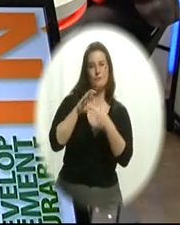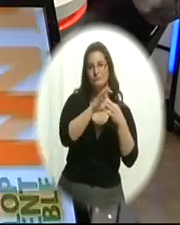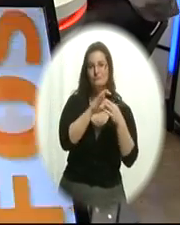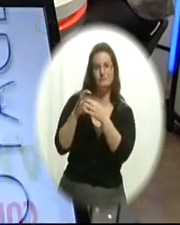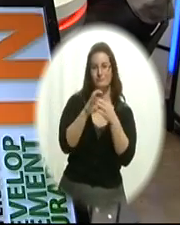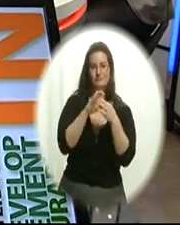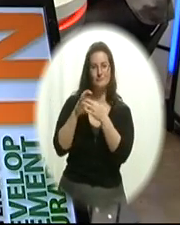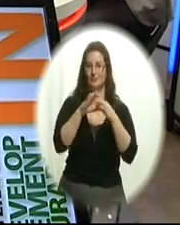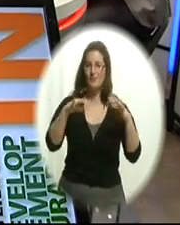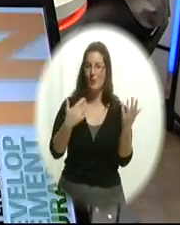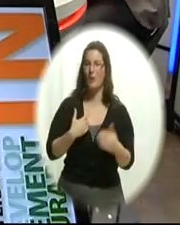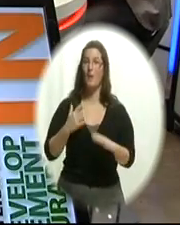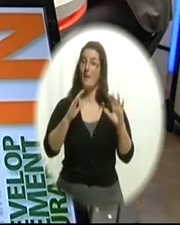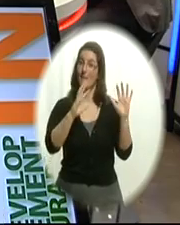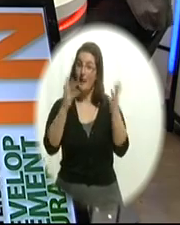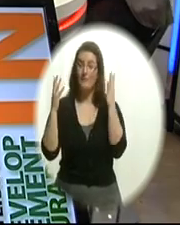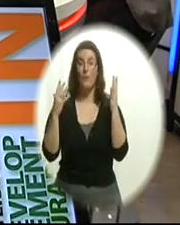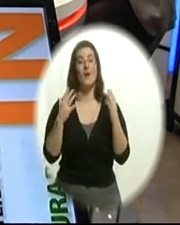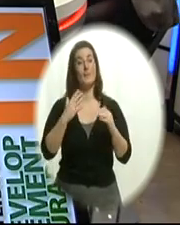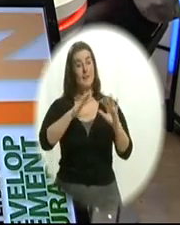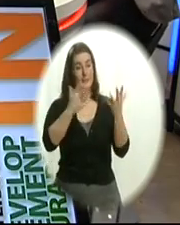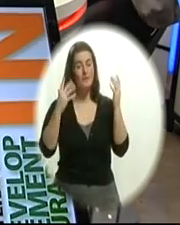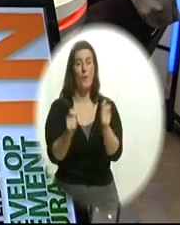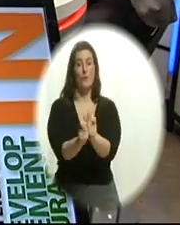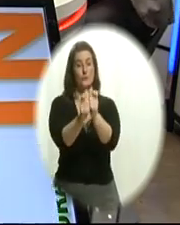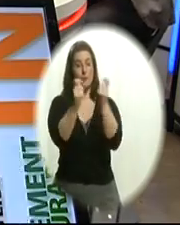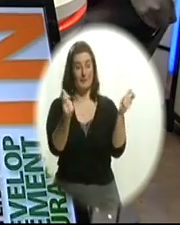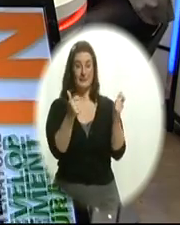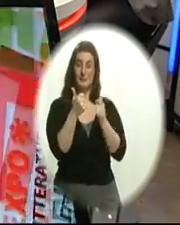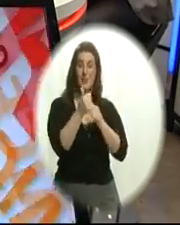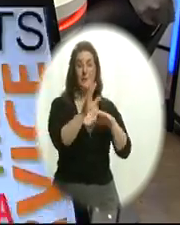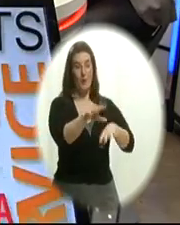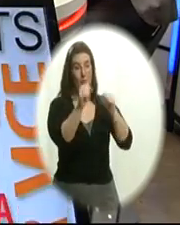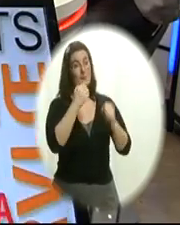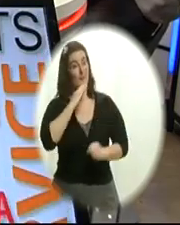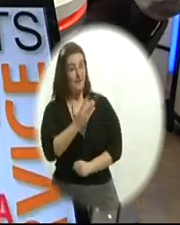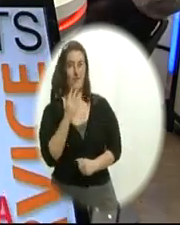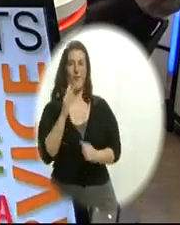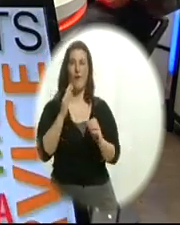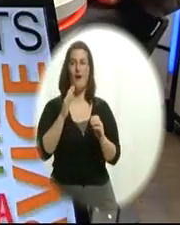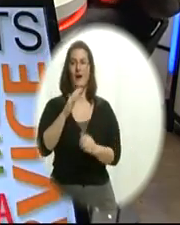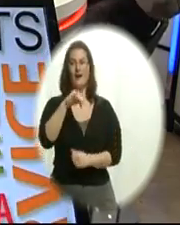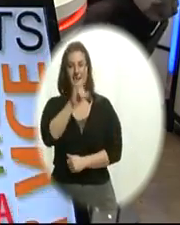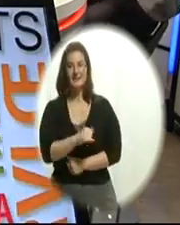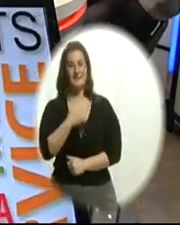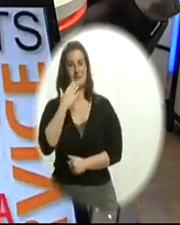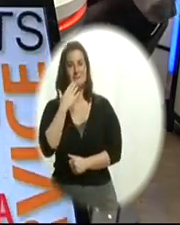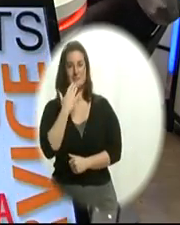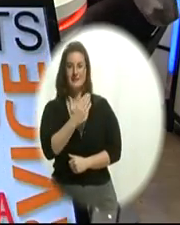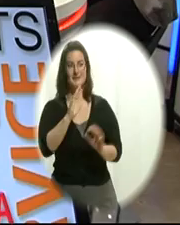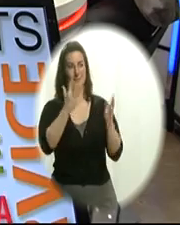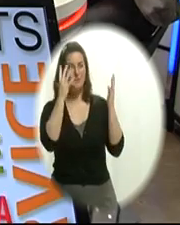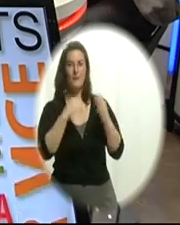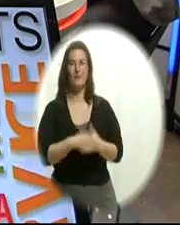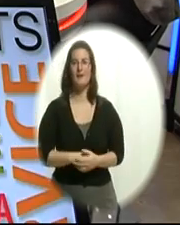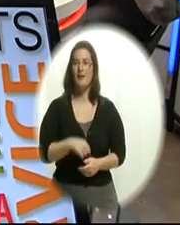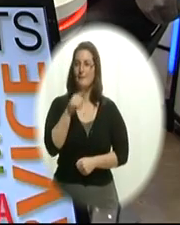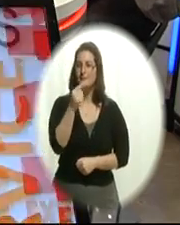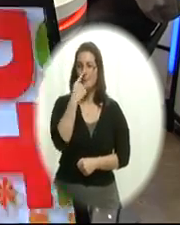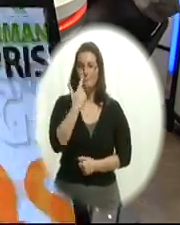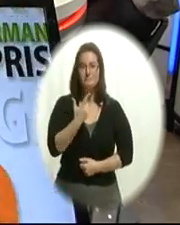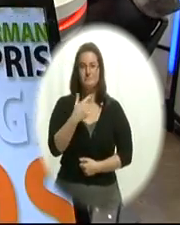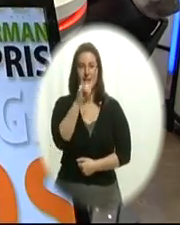à vous. Merci. Bravo aussi à toutes les entreprises qui emploient, outre à Yves aussi. Et puis Yves, on s'aperçoit qu'il est complètement épanoui, hein,